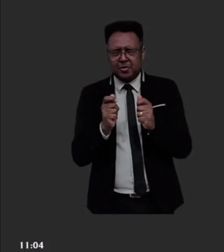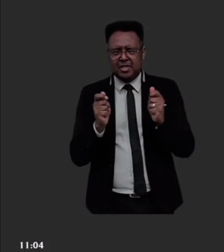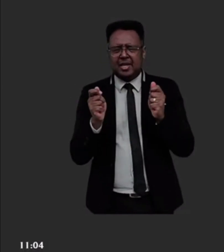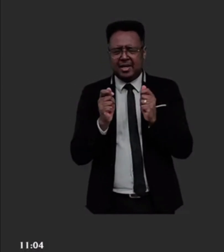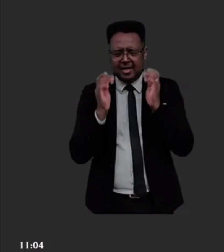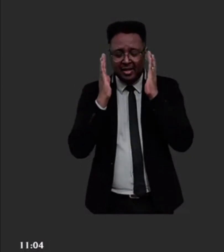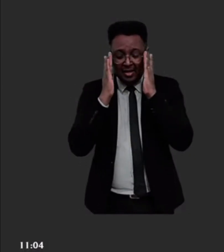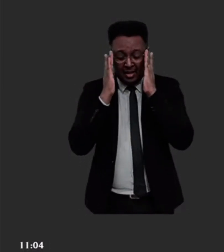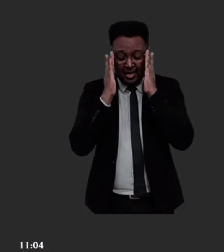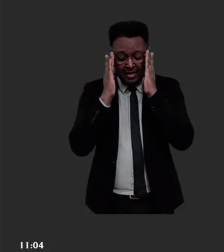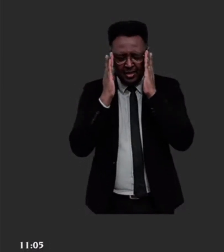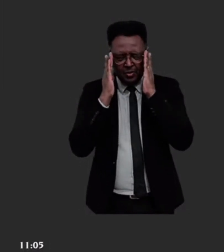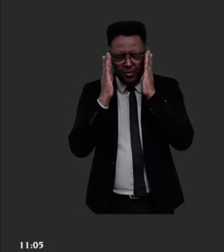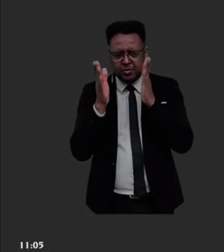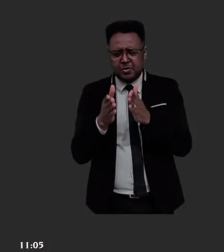Jesus,